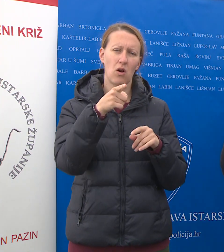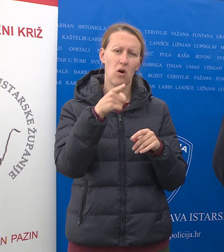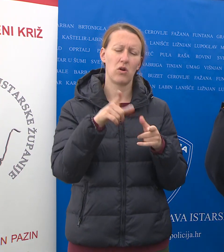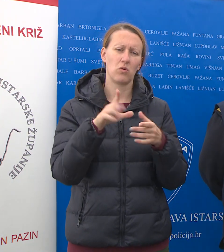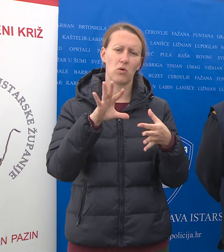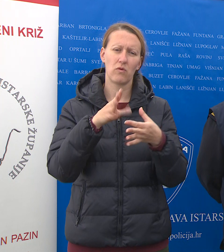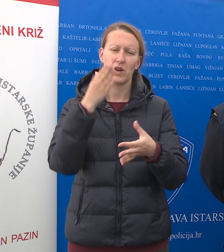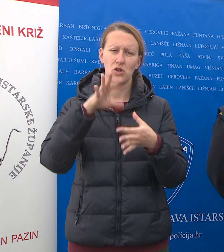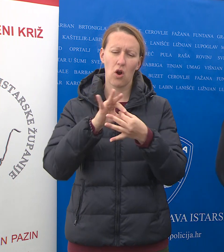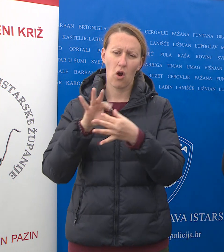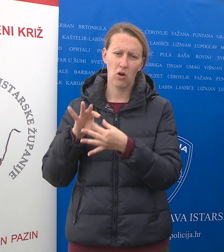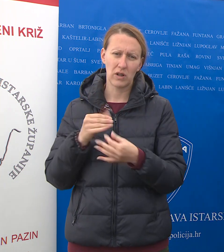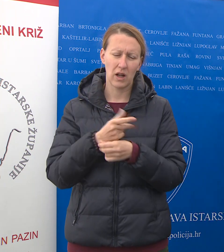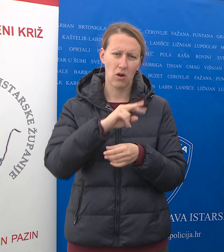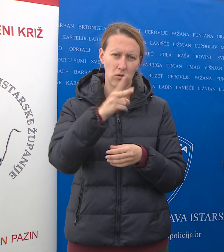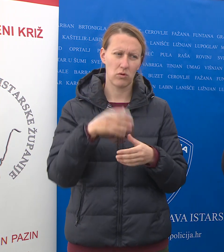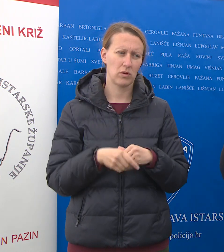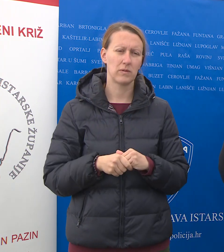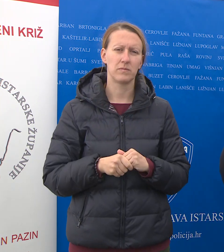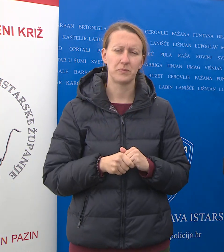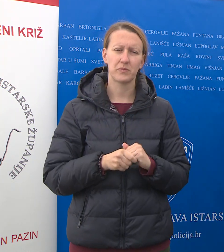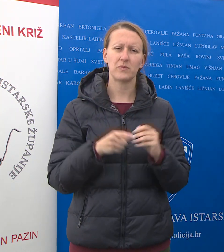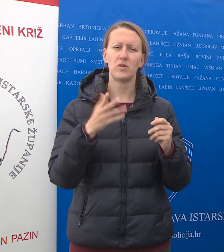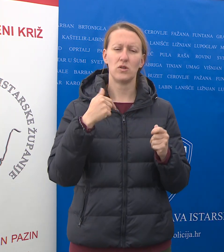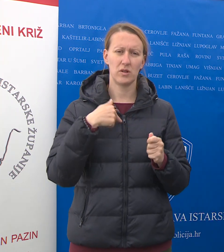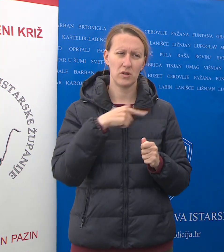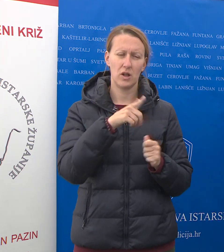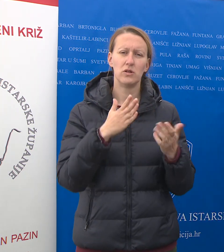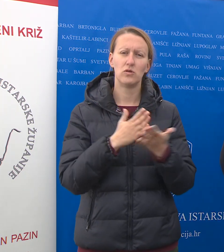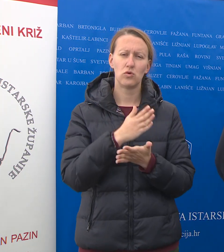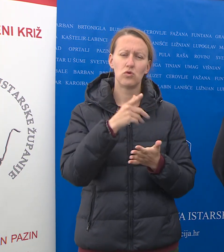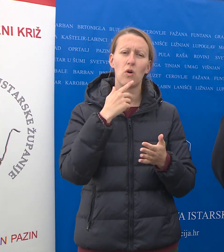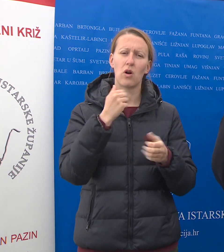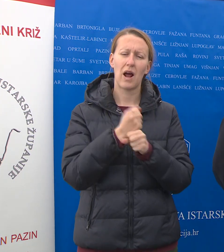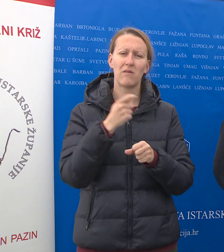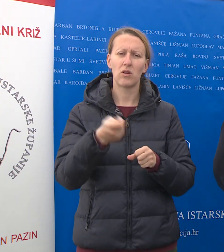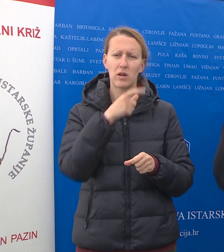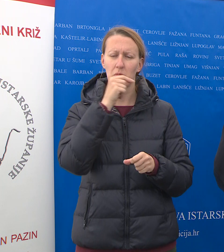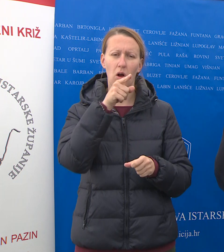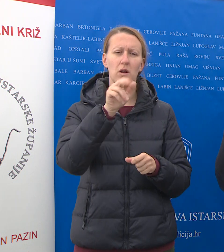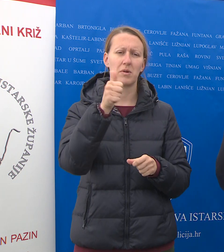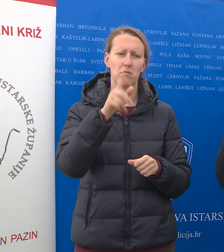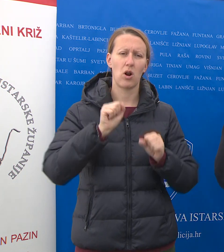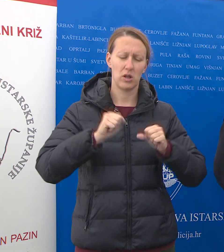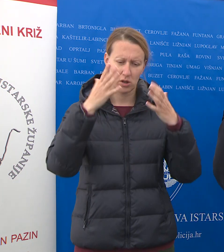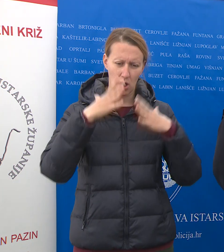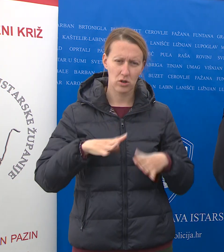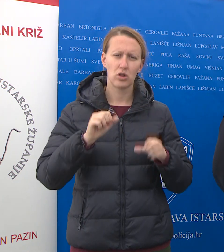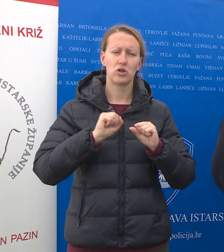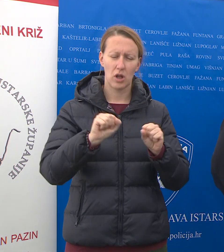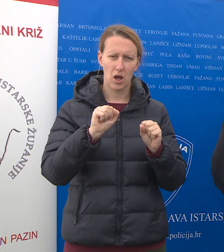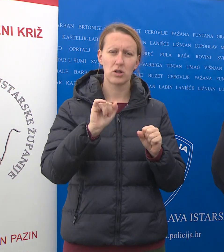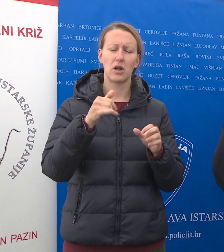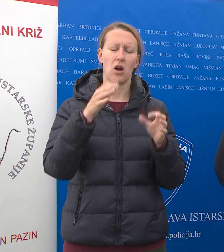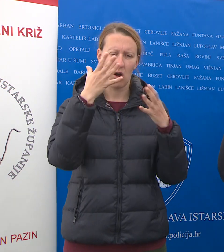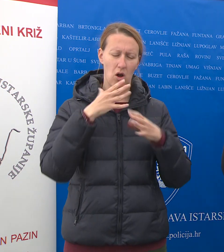u većem kontaktu nego drugi. Gledajte, što se službi tiče, oni se primarno moraju štititi, štite se, znači